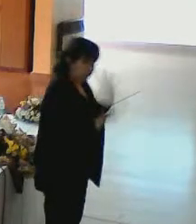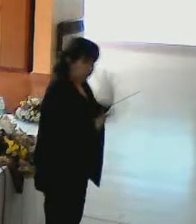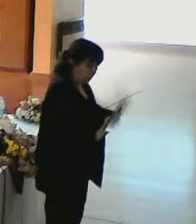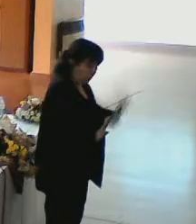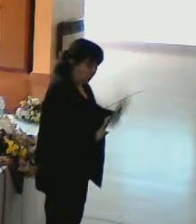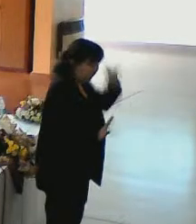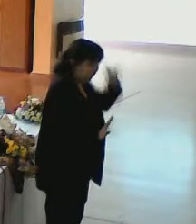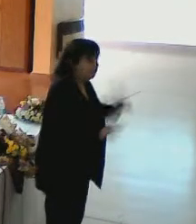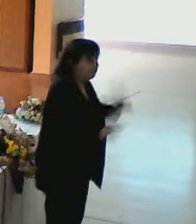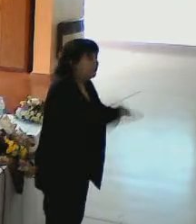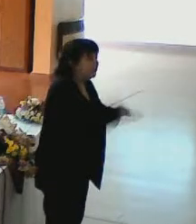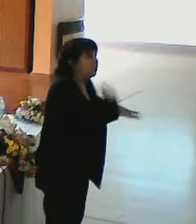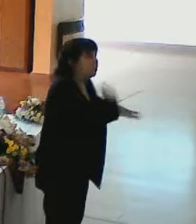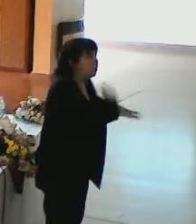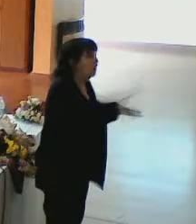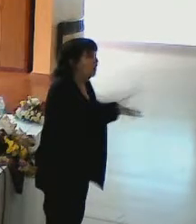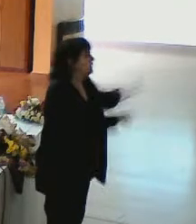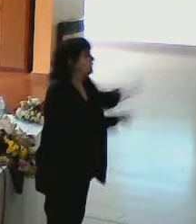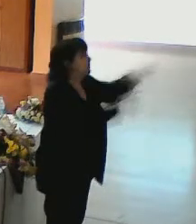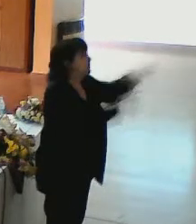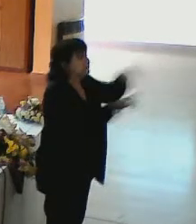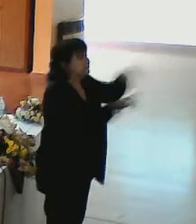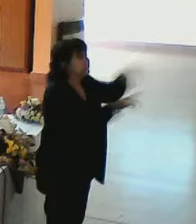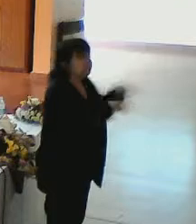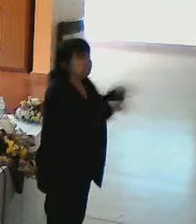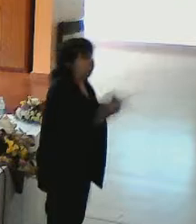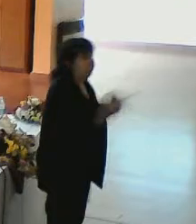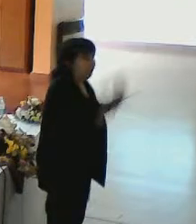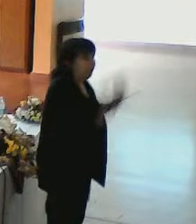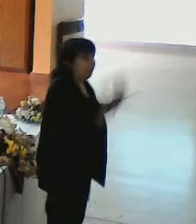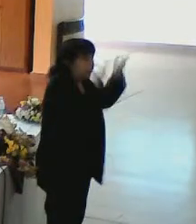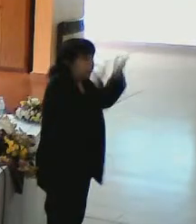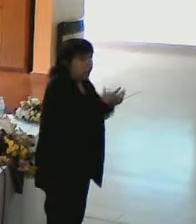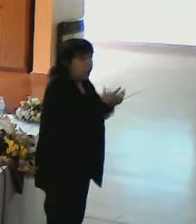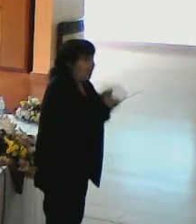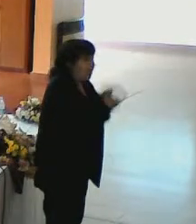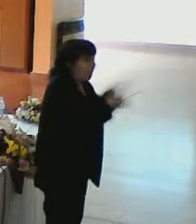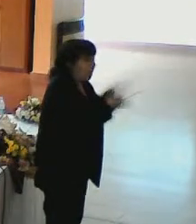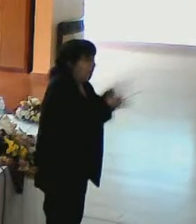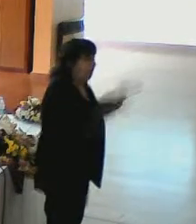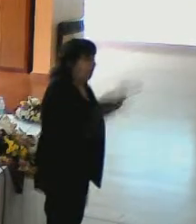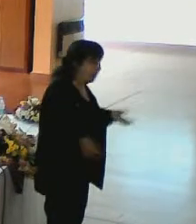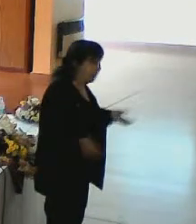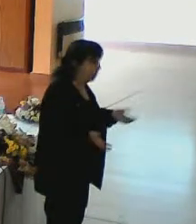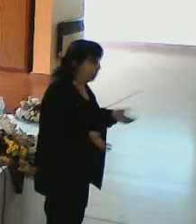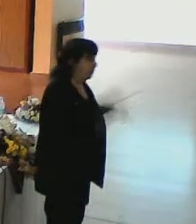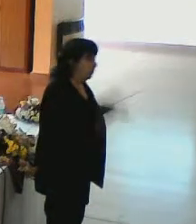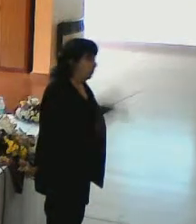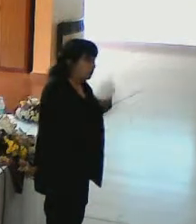niño normal y solo es la respuesta a una crisis vital. ¿Sí? Nosotros sabemos que el desarrollo